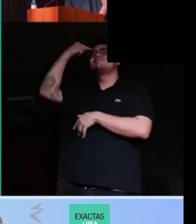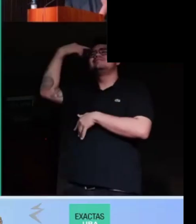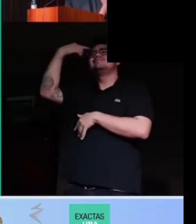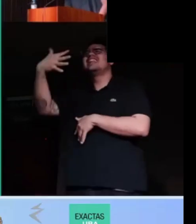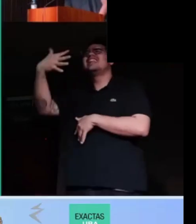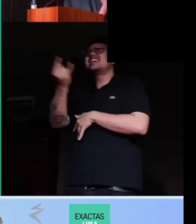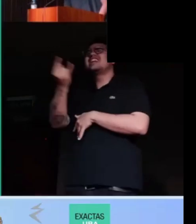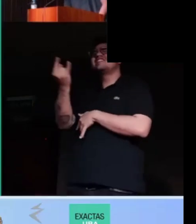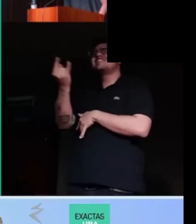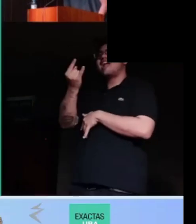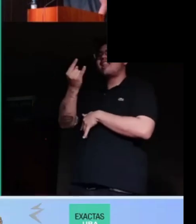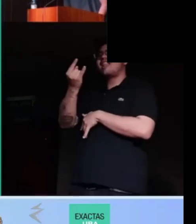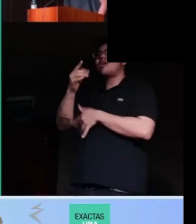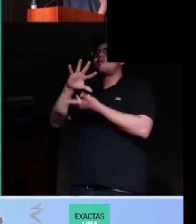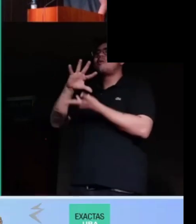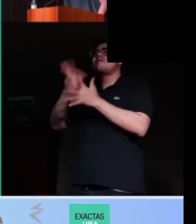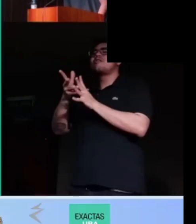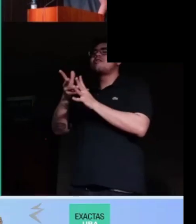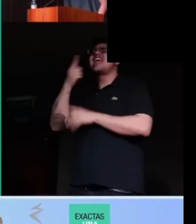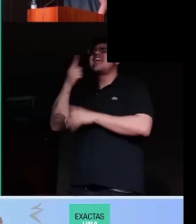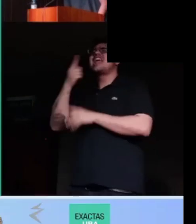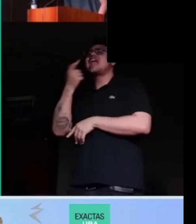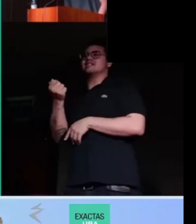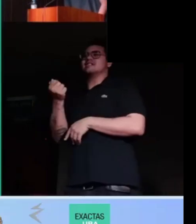Bueno, en esto no voy a